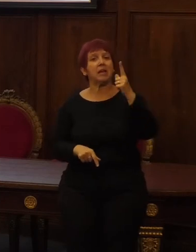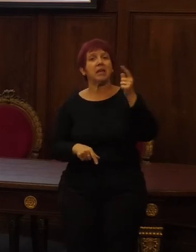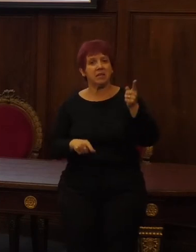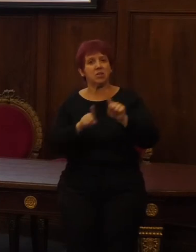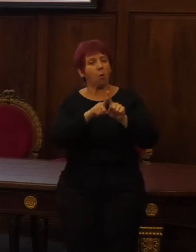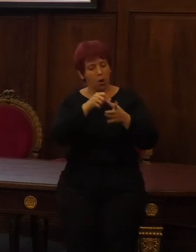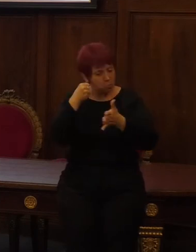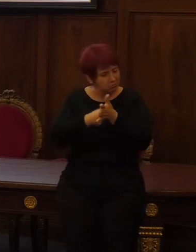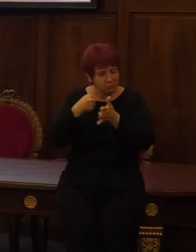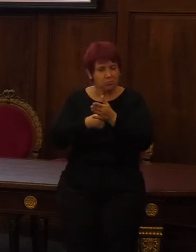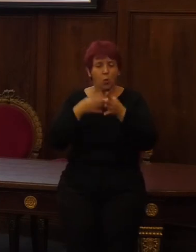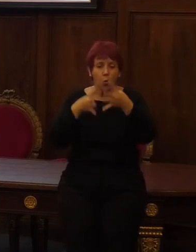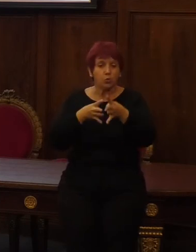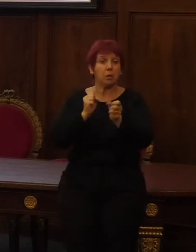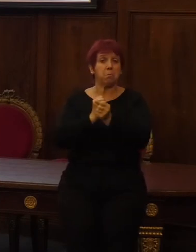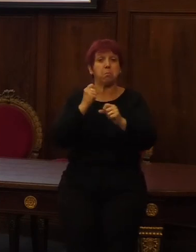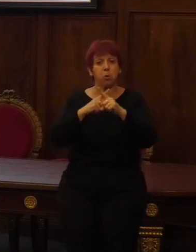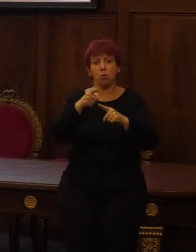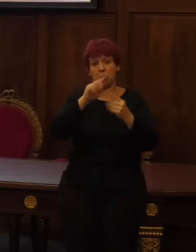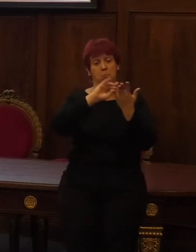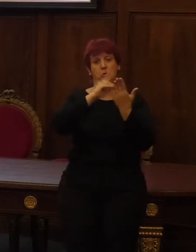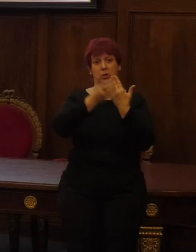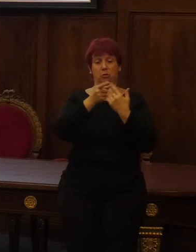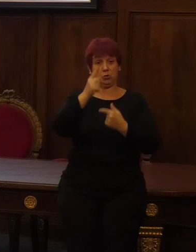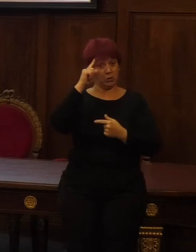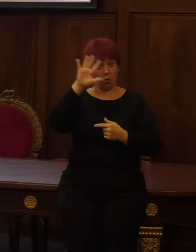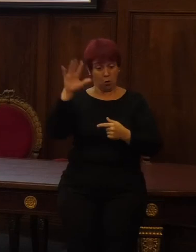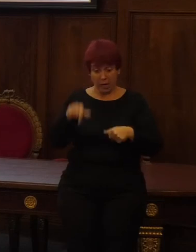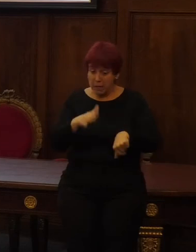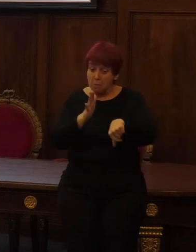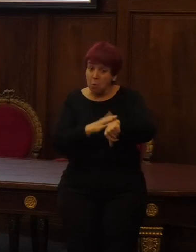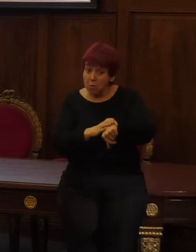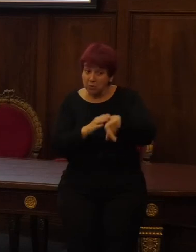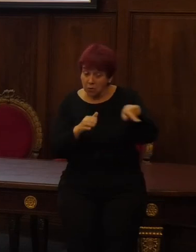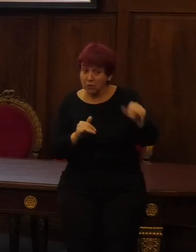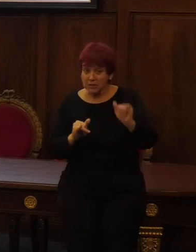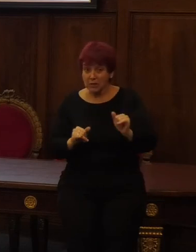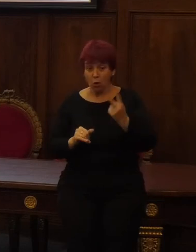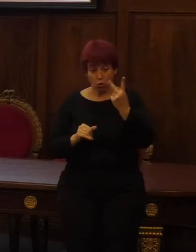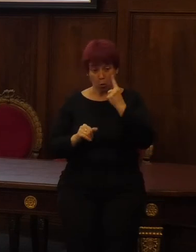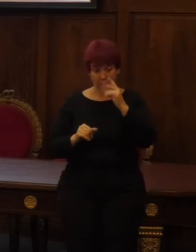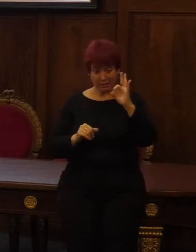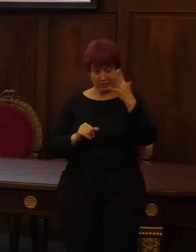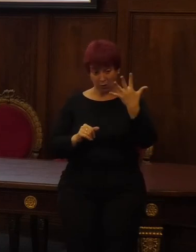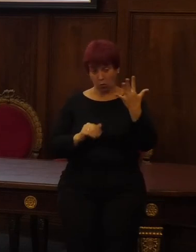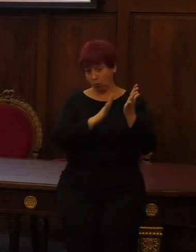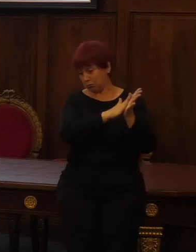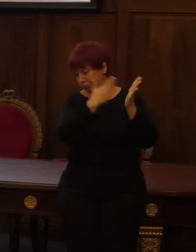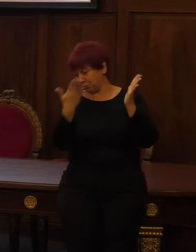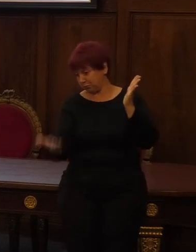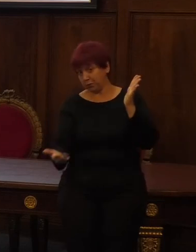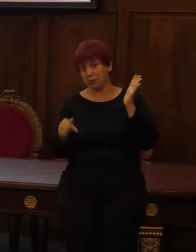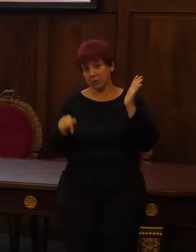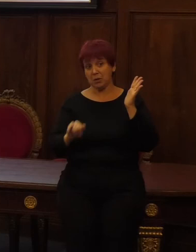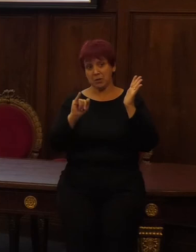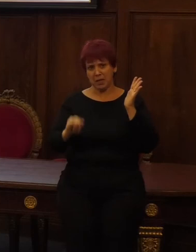un proyecto de psicología. ¿Es verdad? Y que en estos periodos que van del 2005 en adelante,